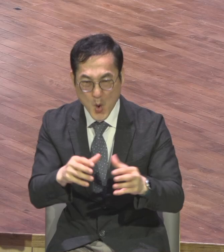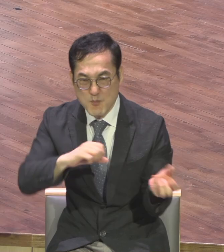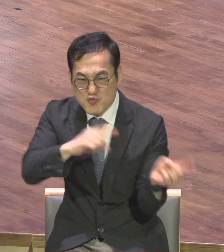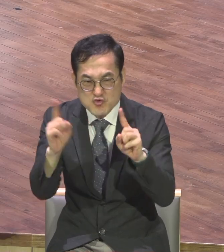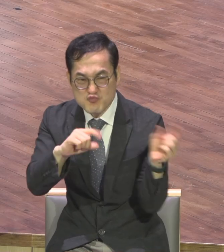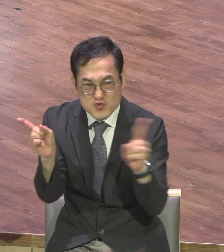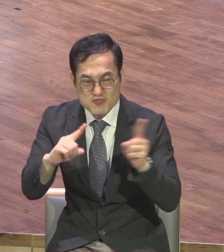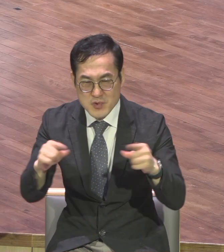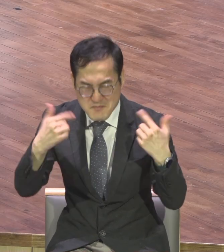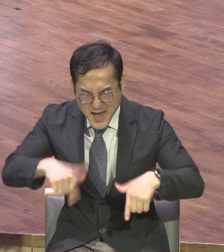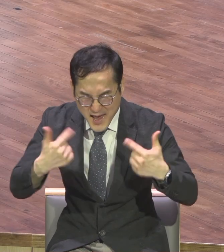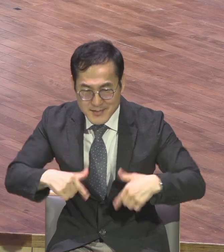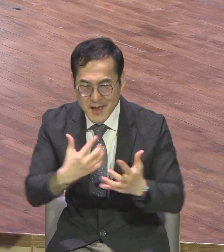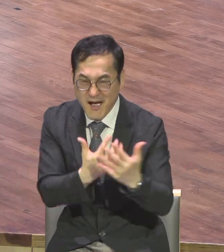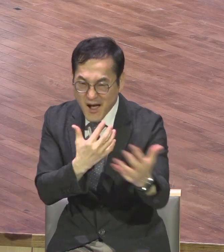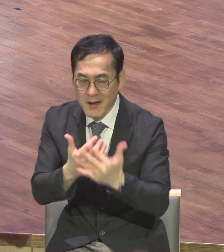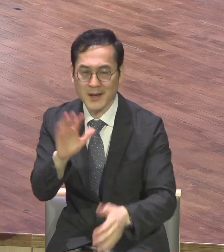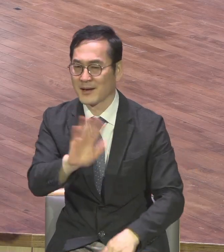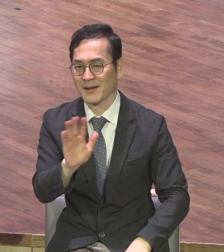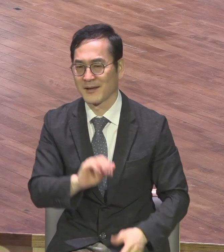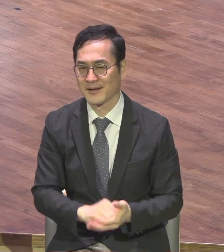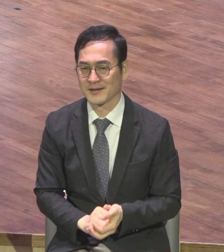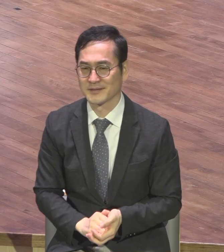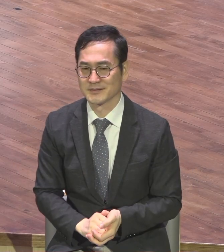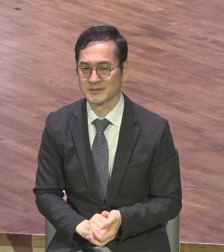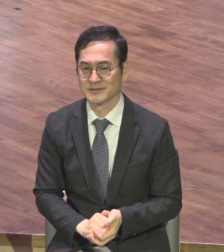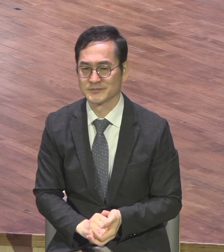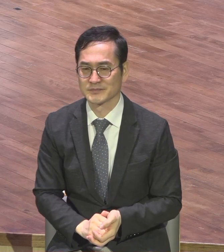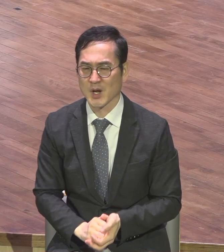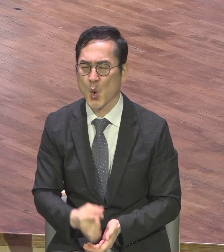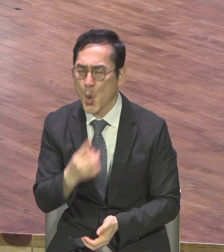말하자. 교회는 하나님이 알아서 하신다.